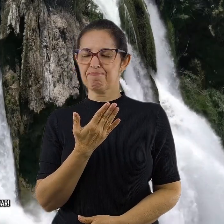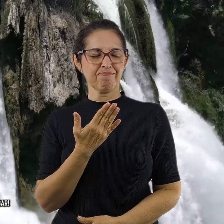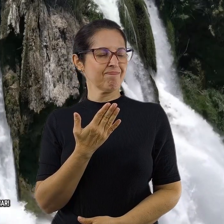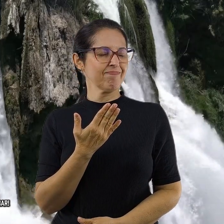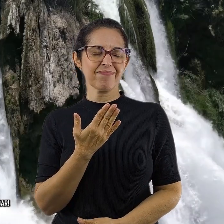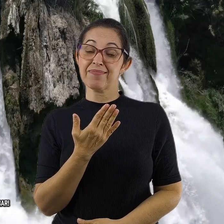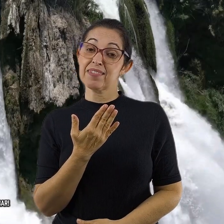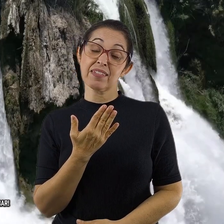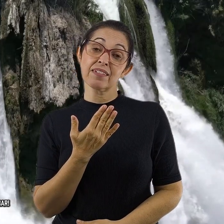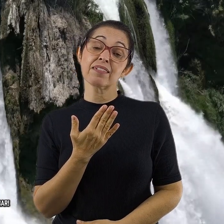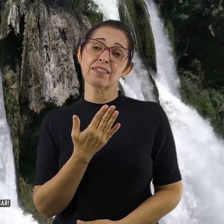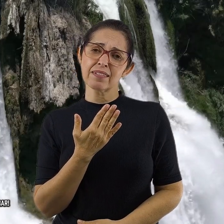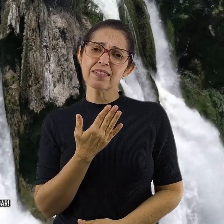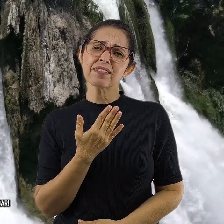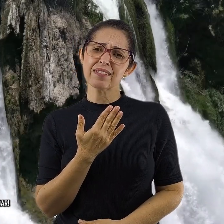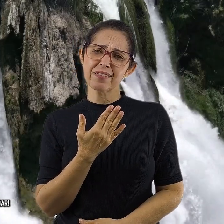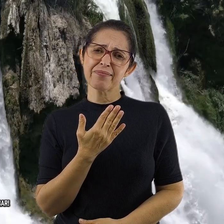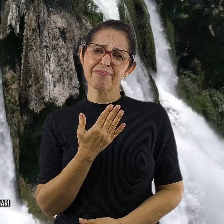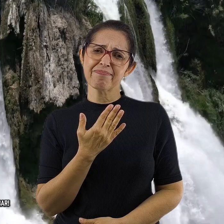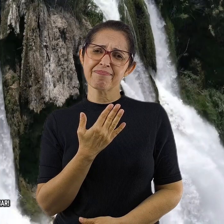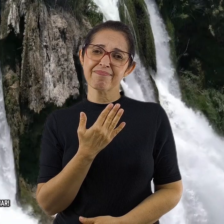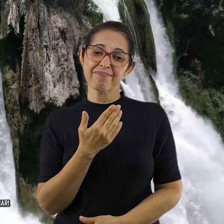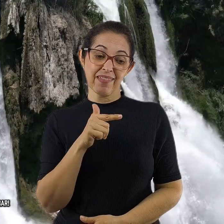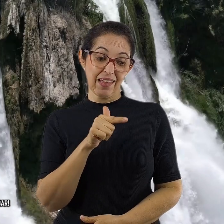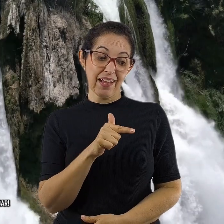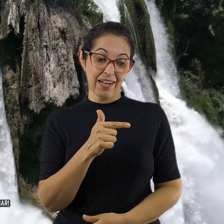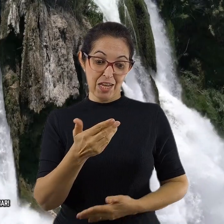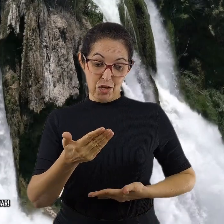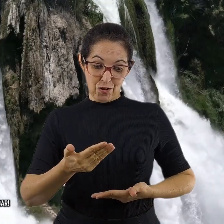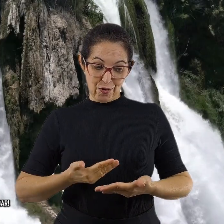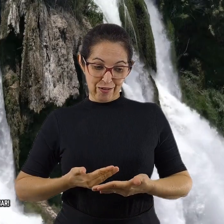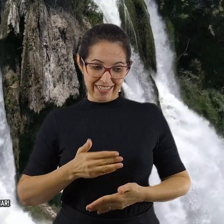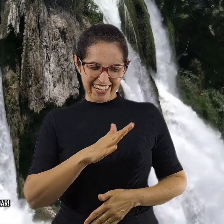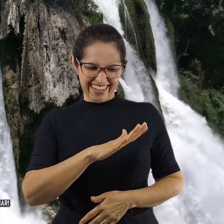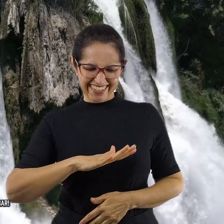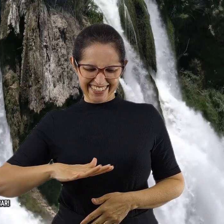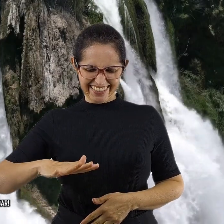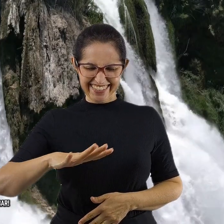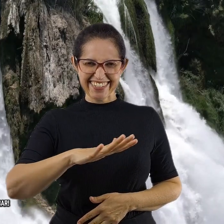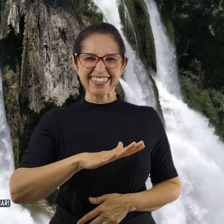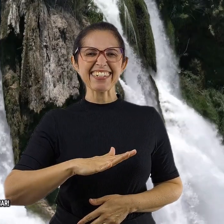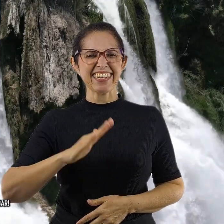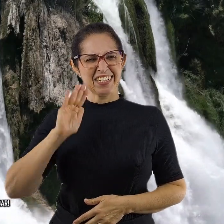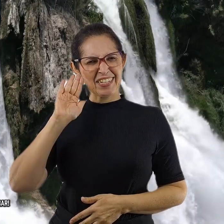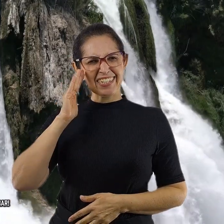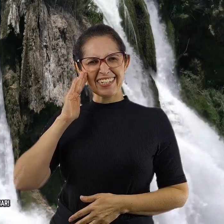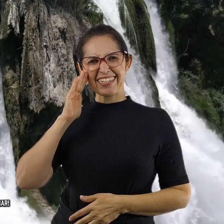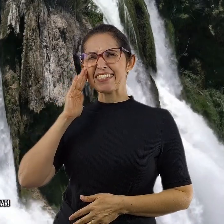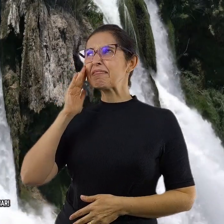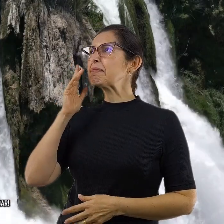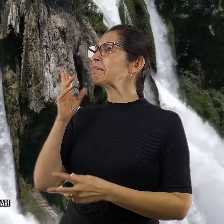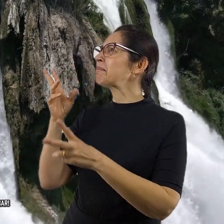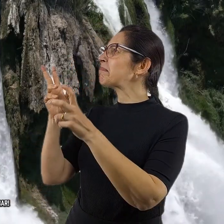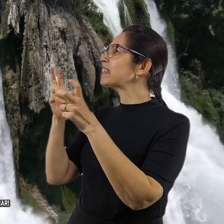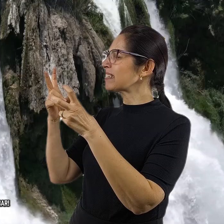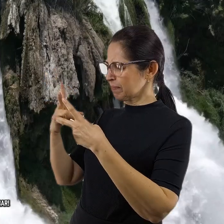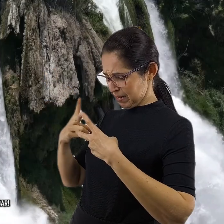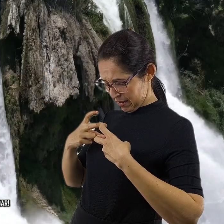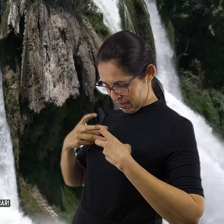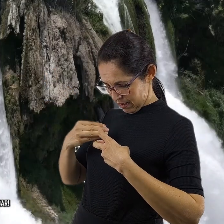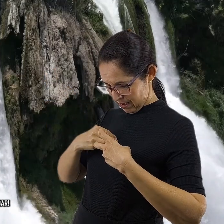Os servos de Deus, quando entenderam isso e viram o amor de Deus sobre eles,